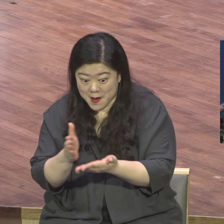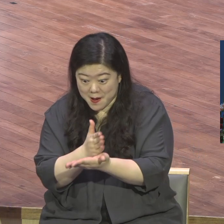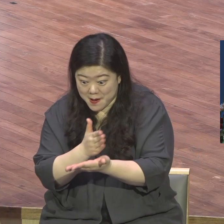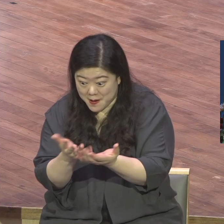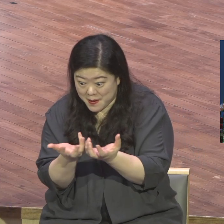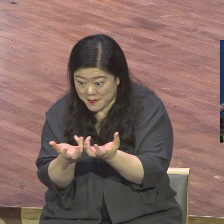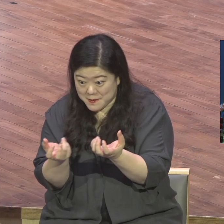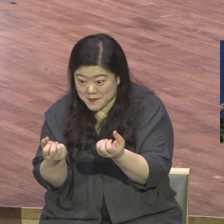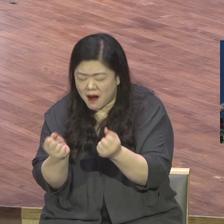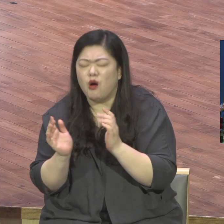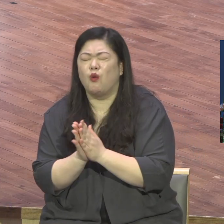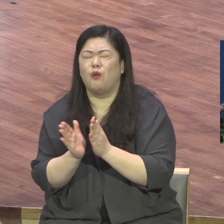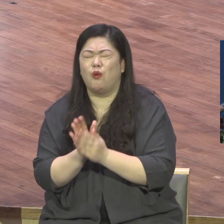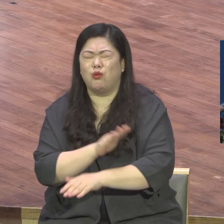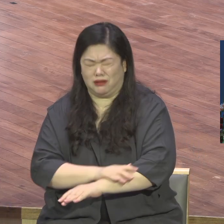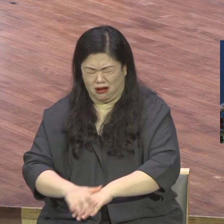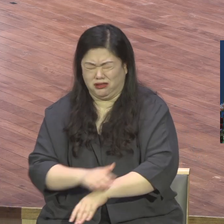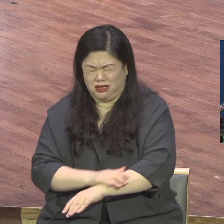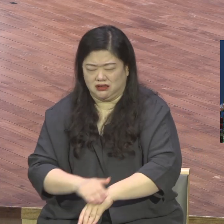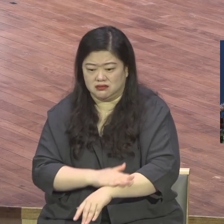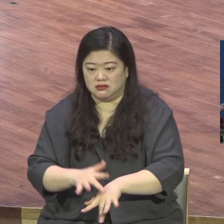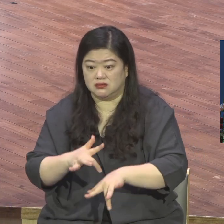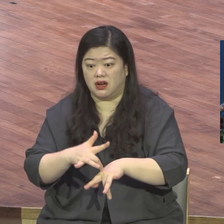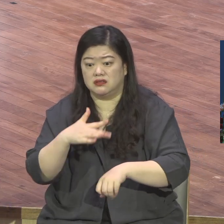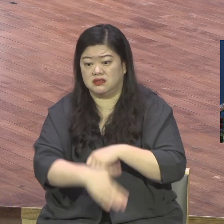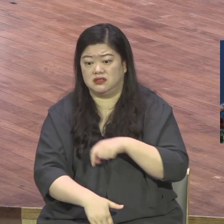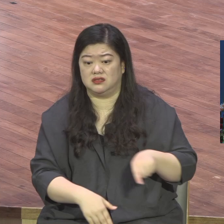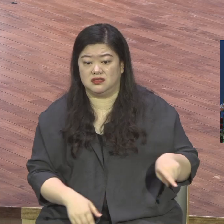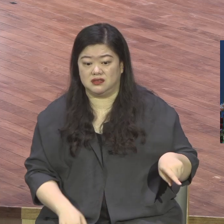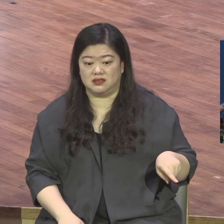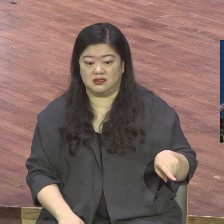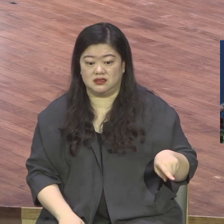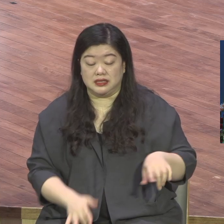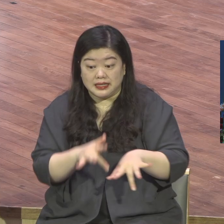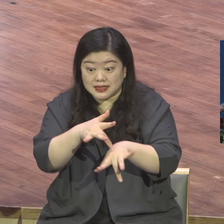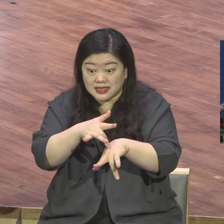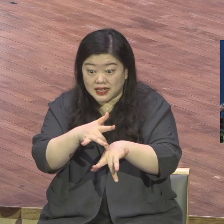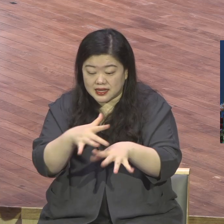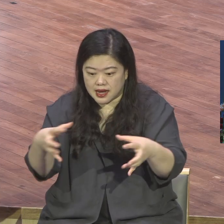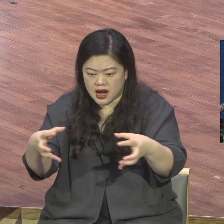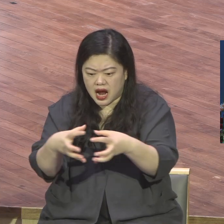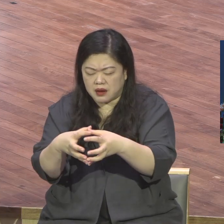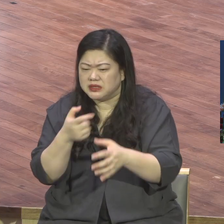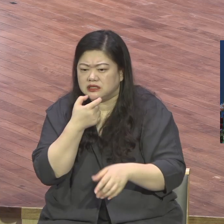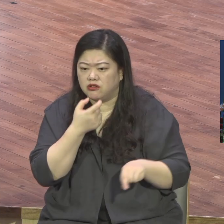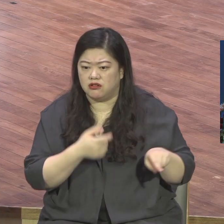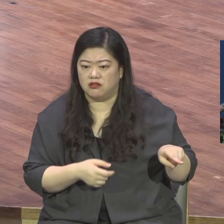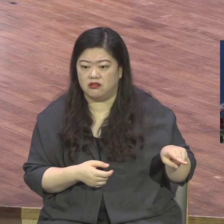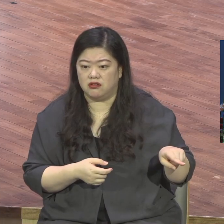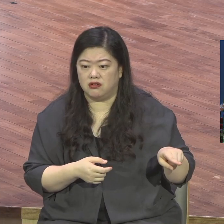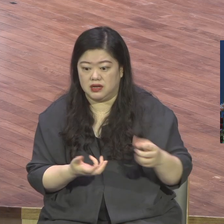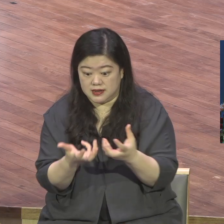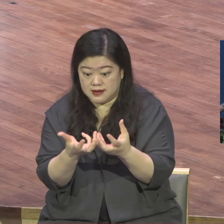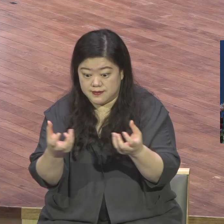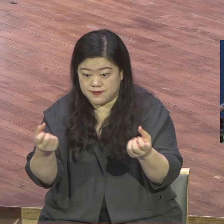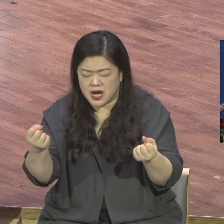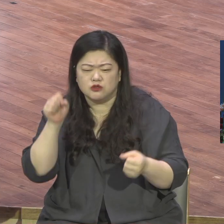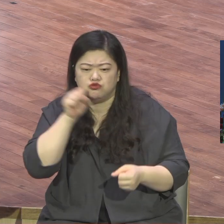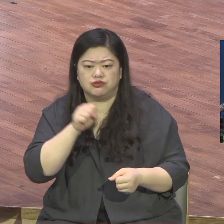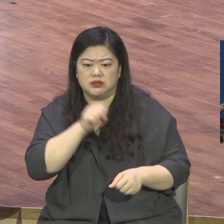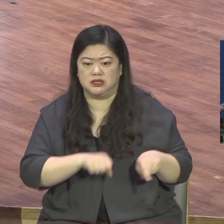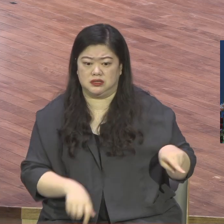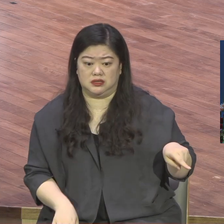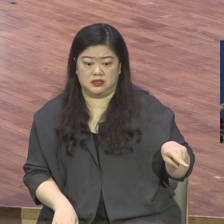사단의 노리는 것이 이 방법이에요. 하나 되지 못하게 자기 생각에 잡혀버리도록, 자기 자존심이